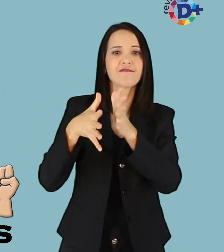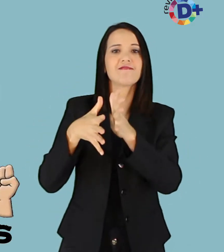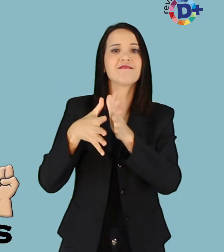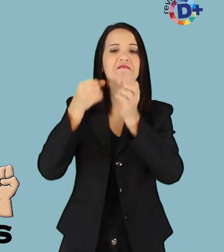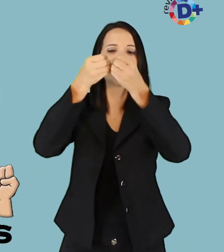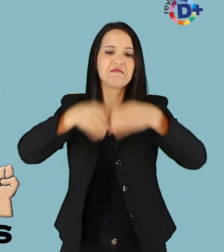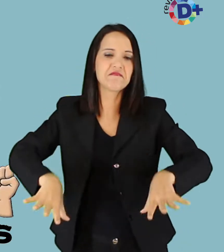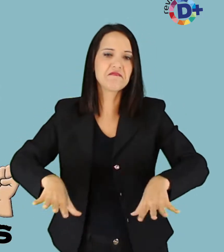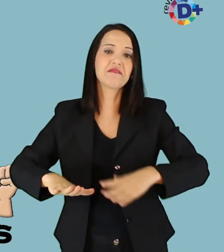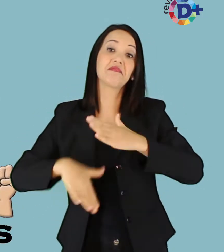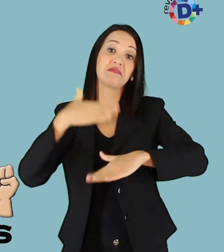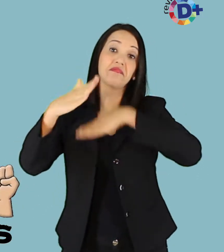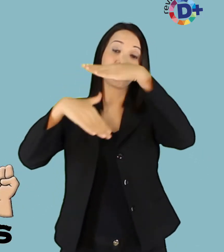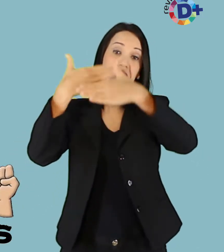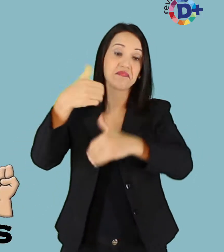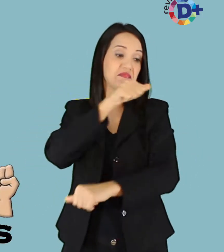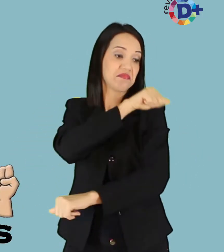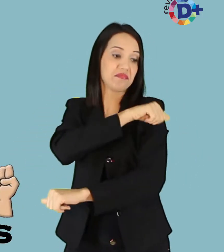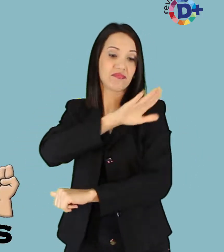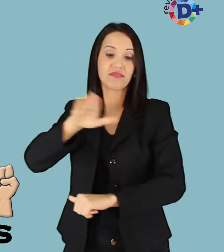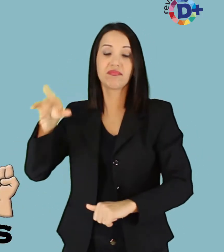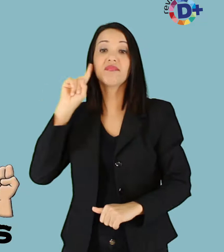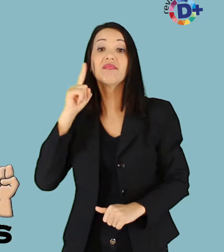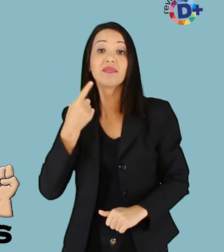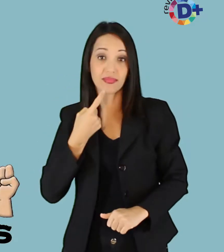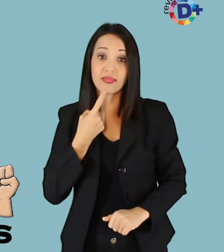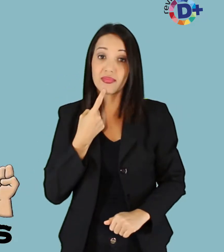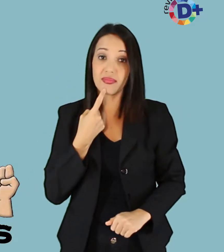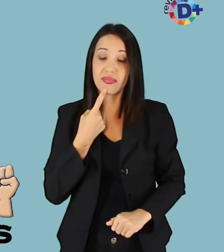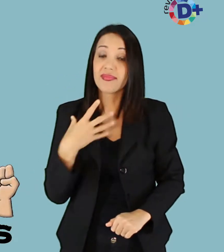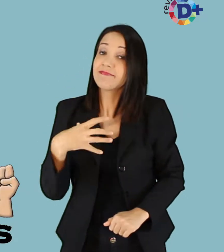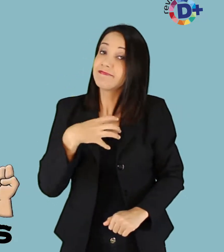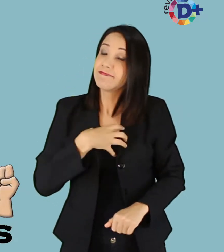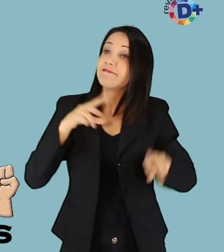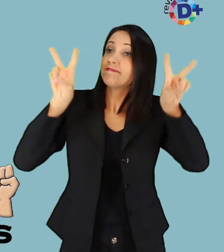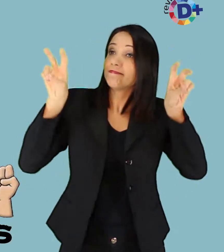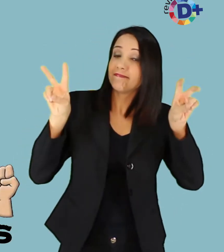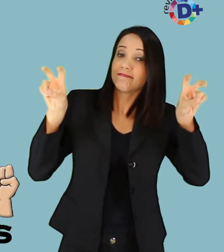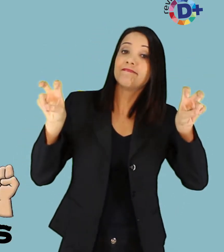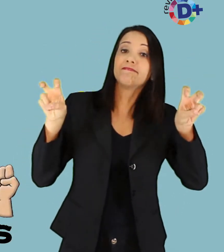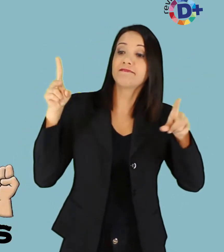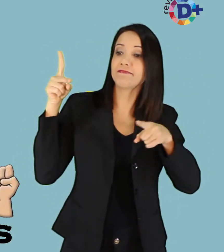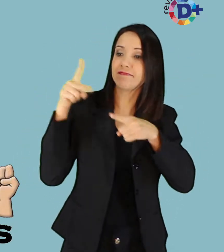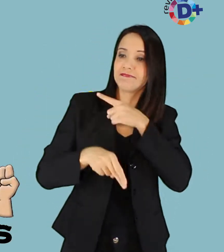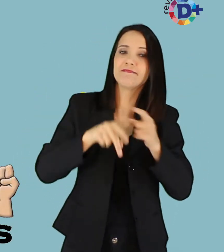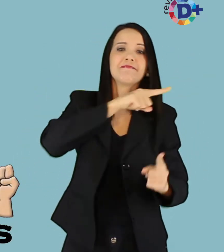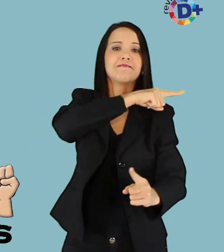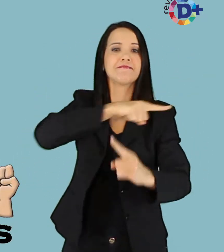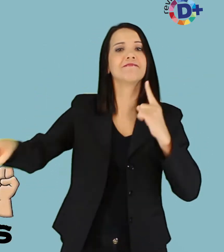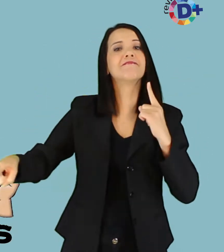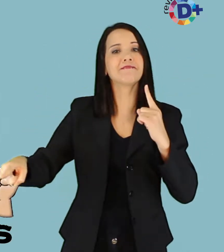era prejudicial ao desenvolvimento dos alunos surdos, motivo pelo qual seria